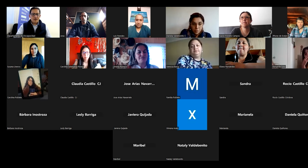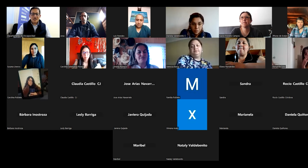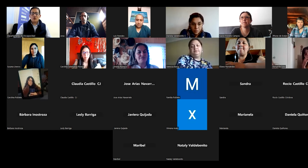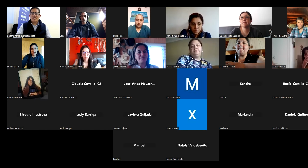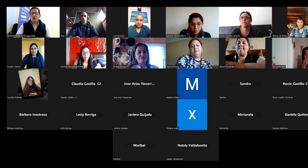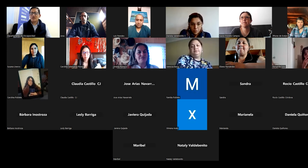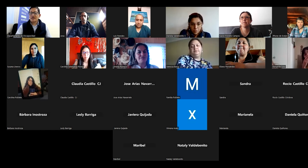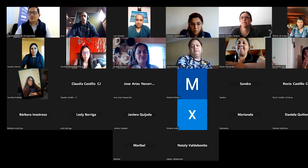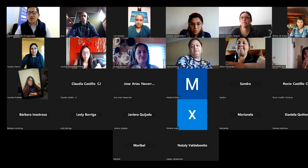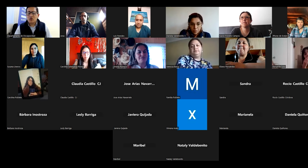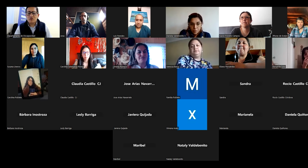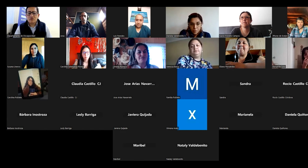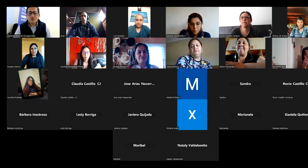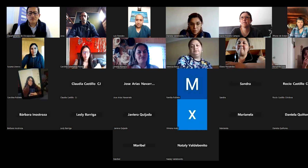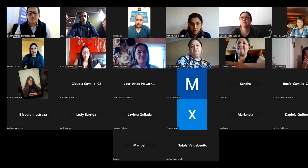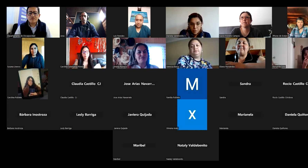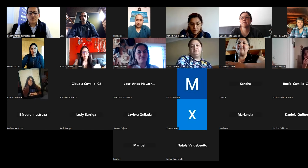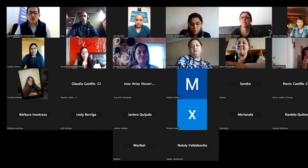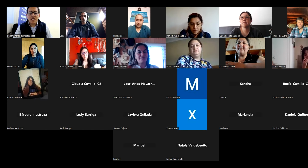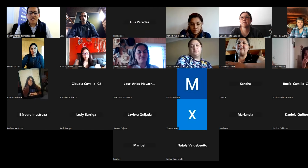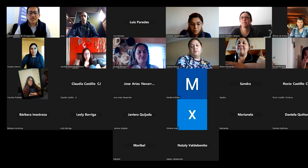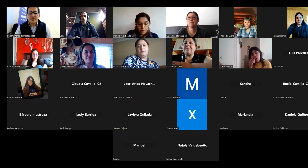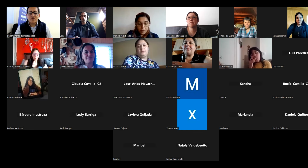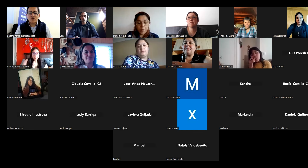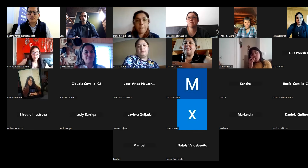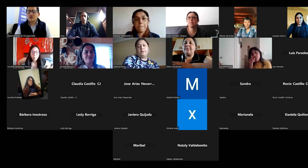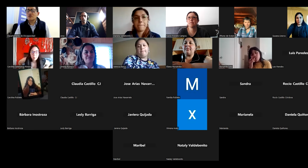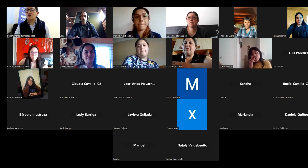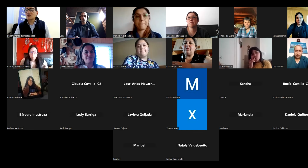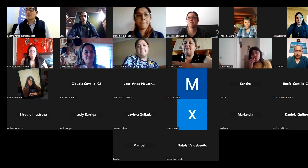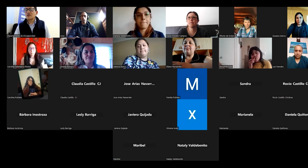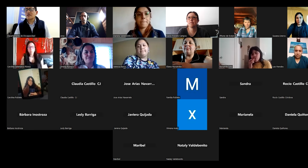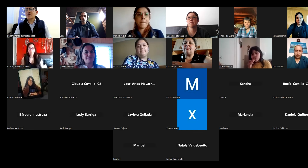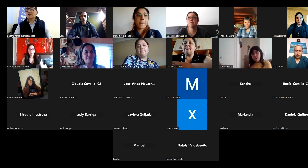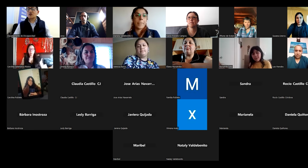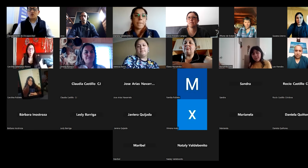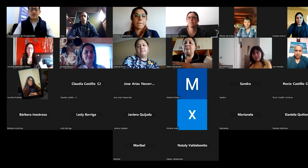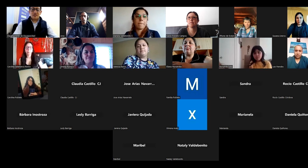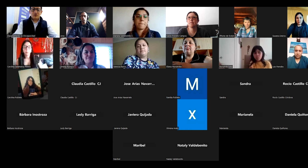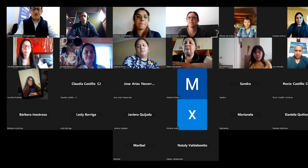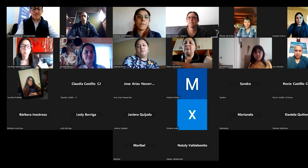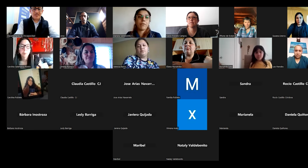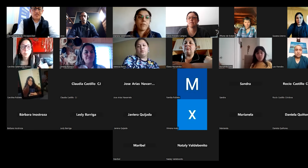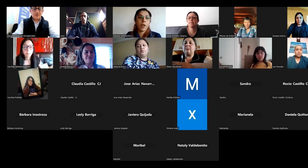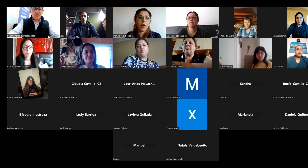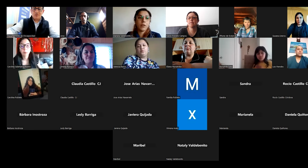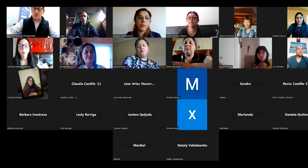hagamos un ejemplo más a ver pongamos un vamos a colocar aquí en el chat un ¿cómo decir la fecha siguiente? por ejemplo